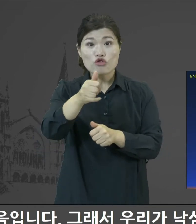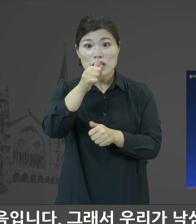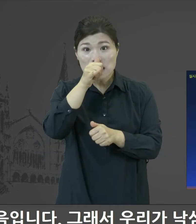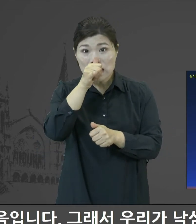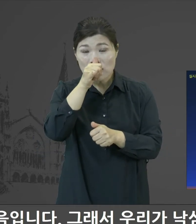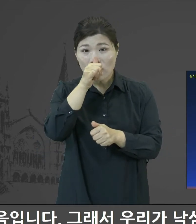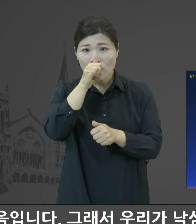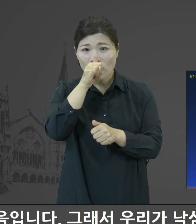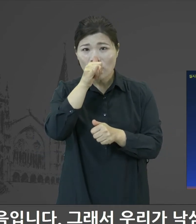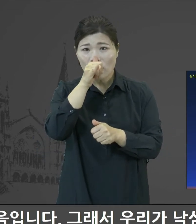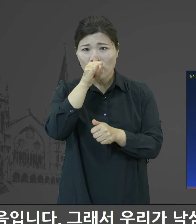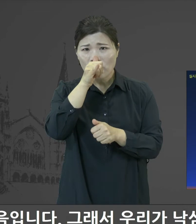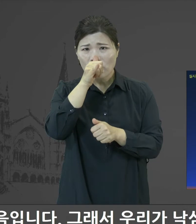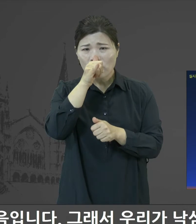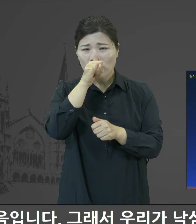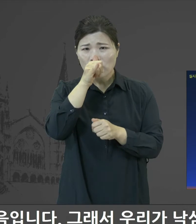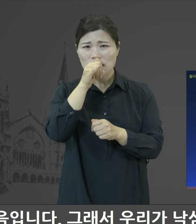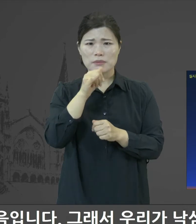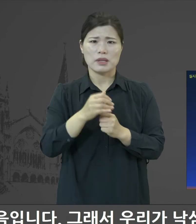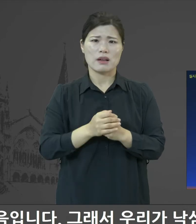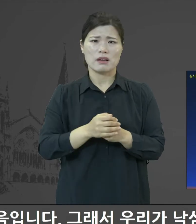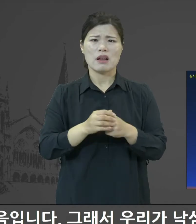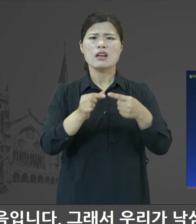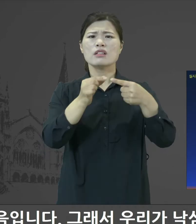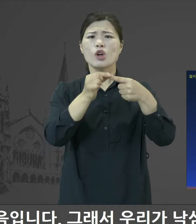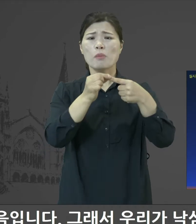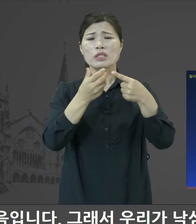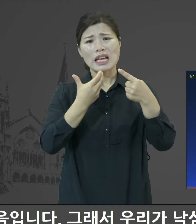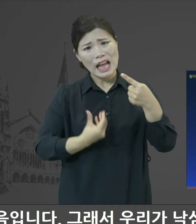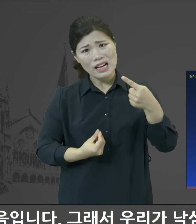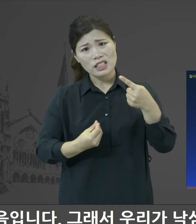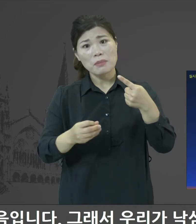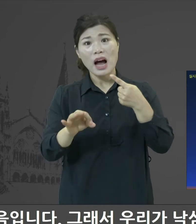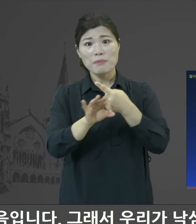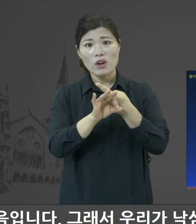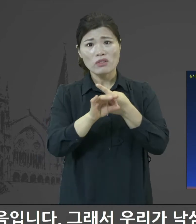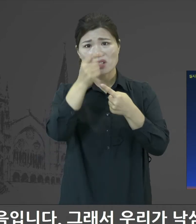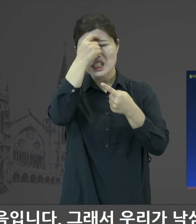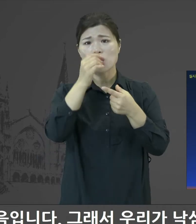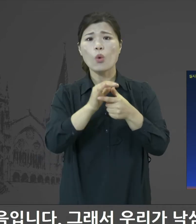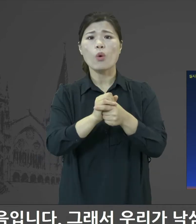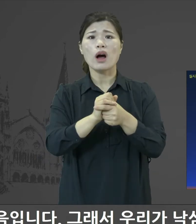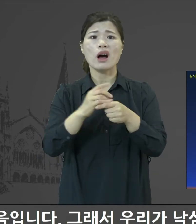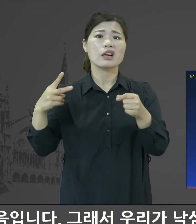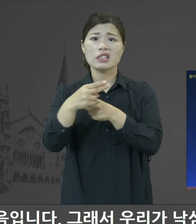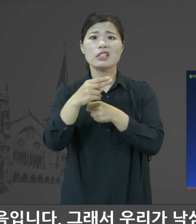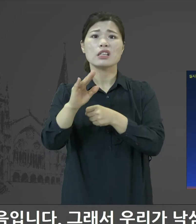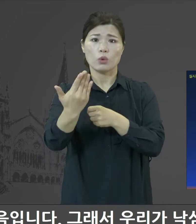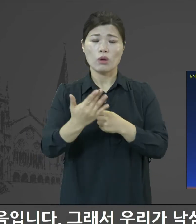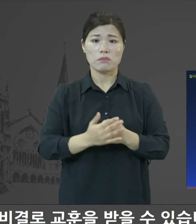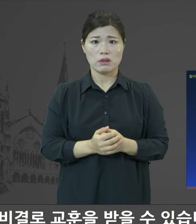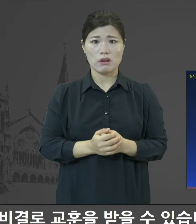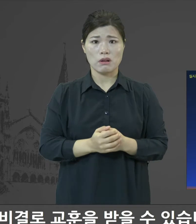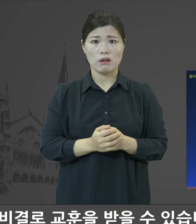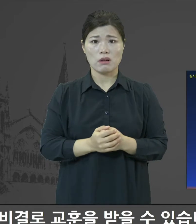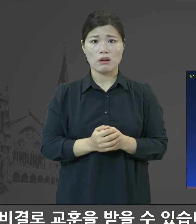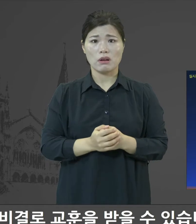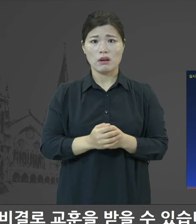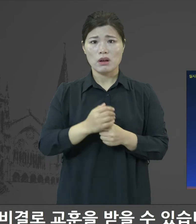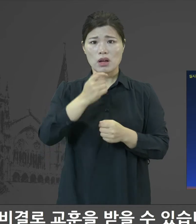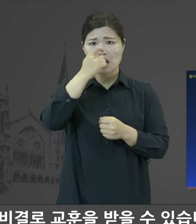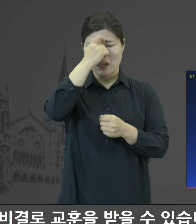기도가 약해집니다. 기도가 끊깁니다. 기도가 끊겨진 상태가